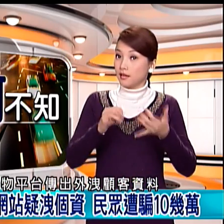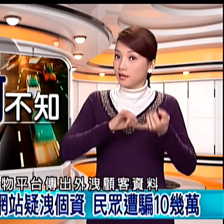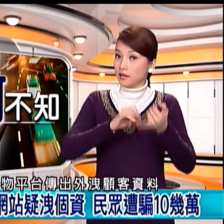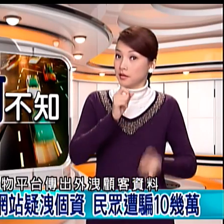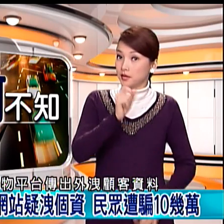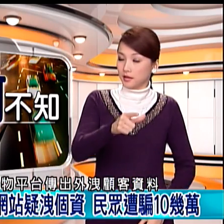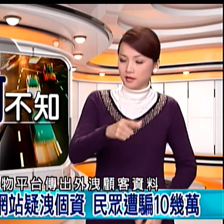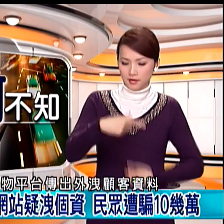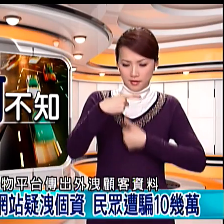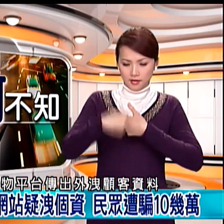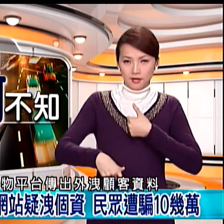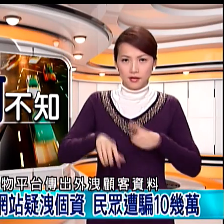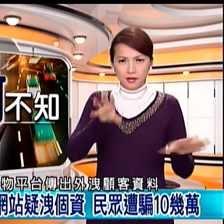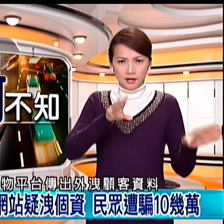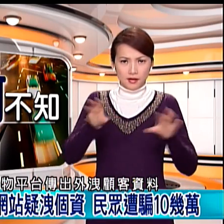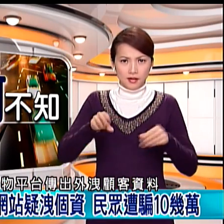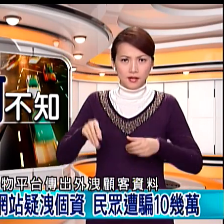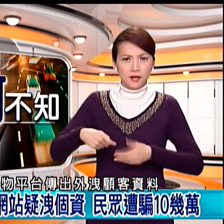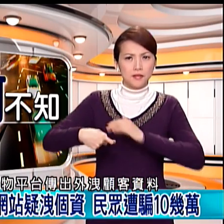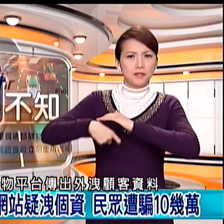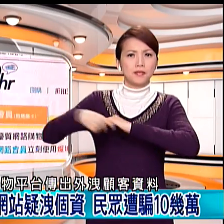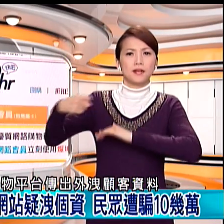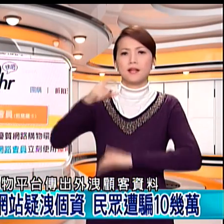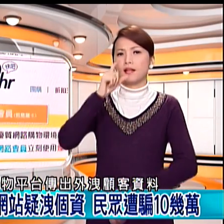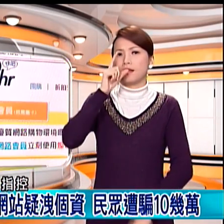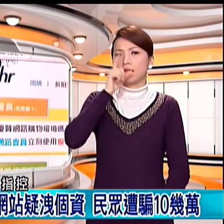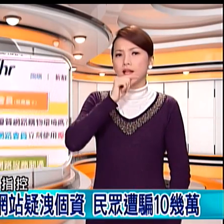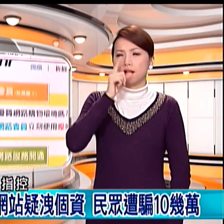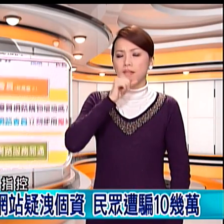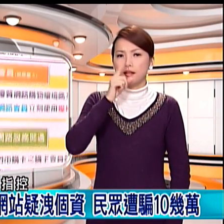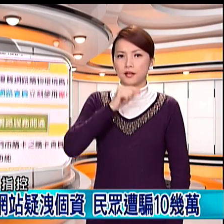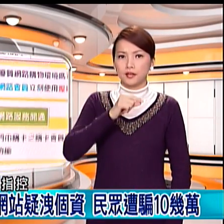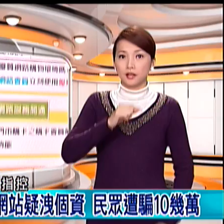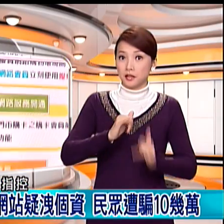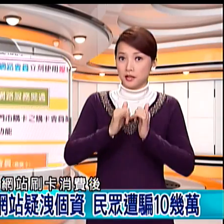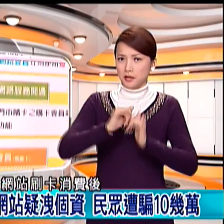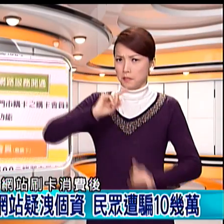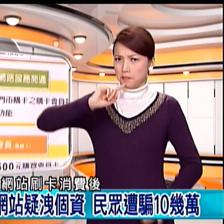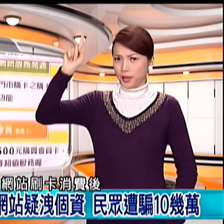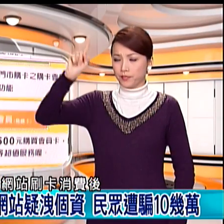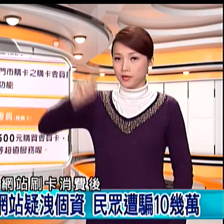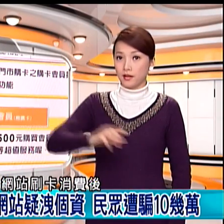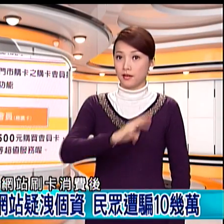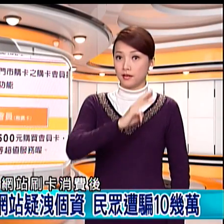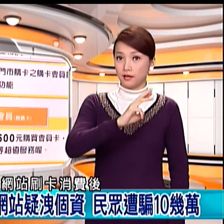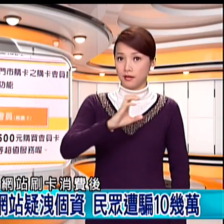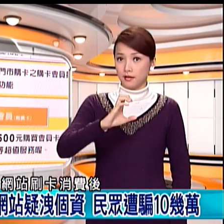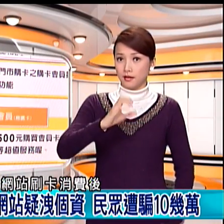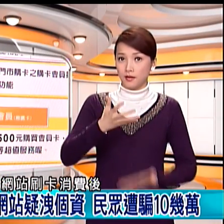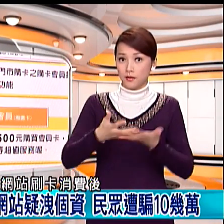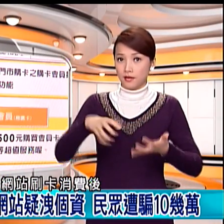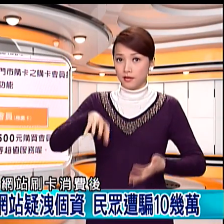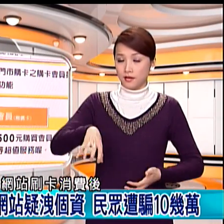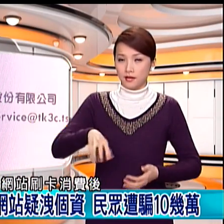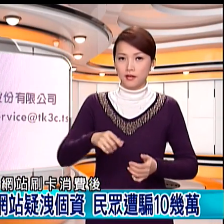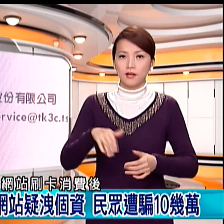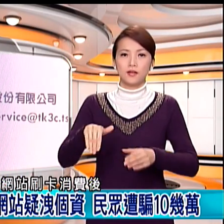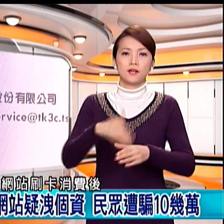平台传出外泄顾客资料，有民众指控在灿坤网站刷卡消费之后，接